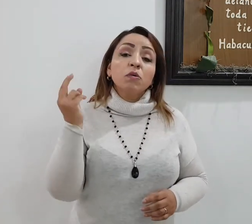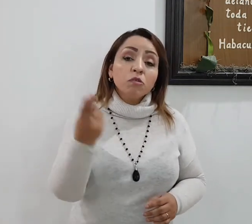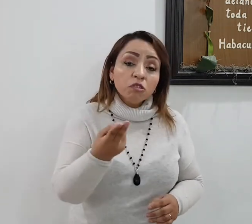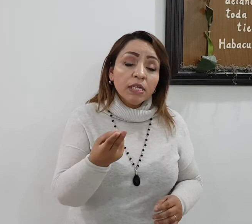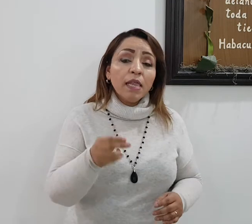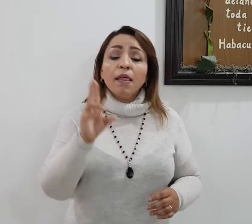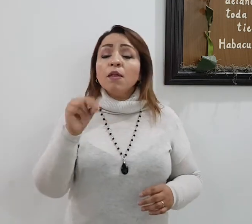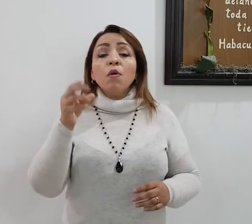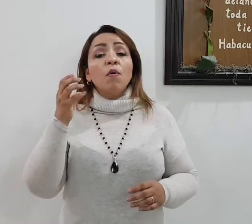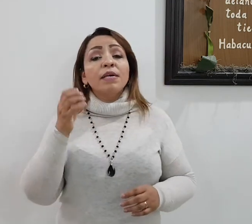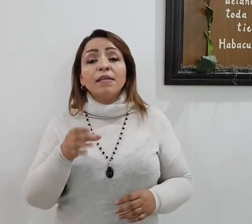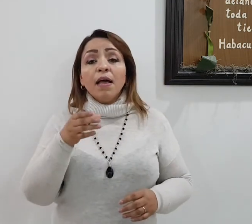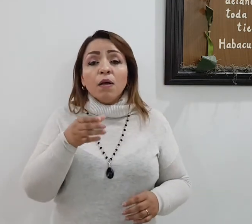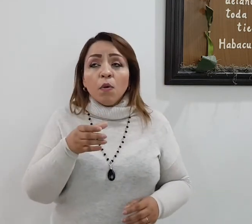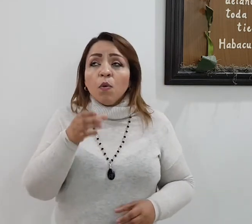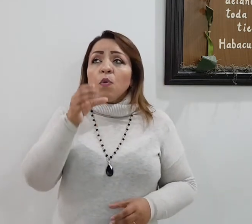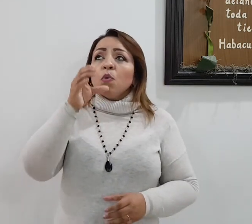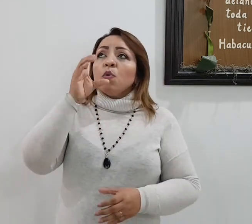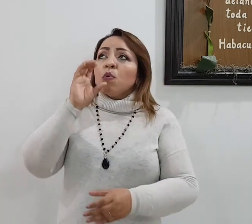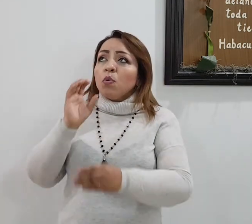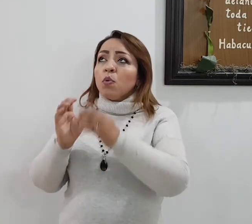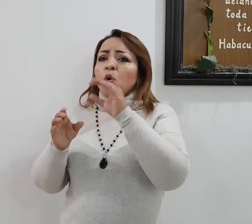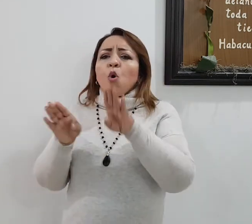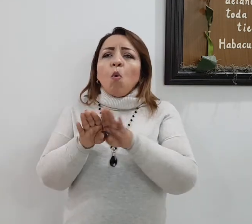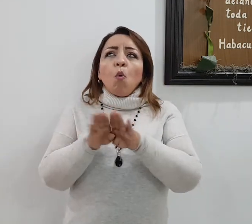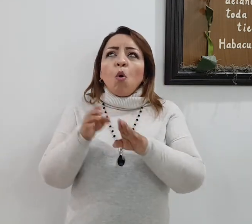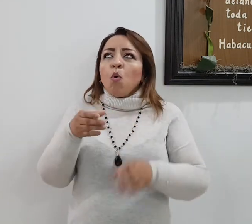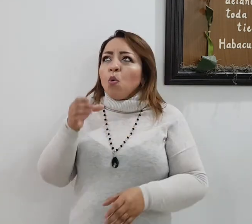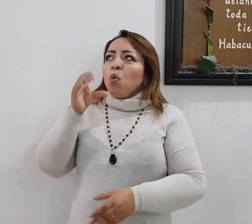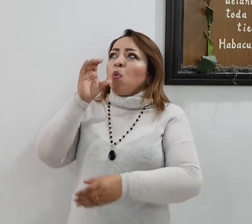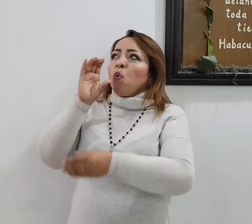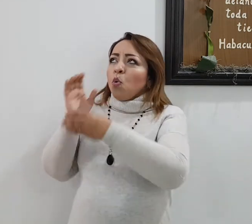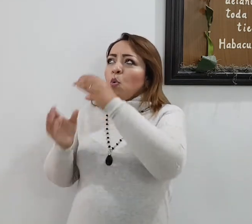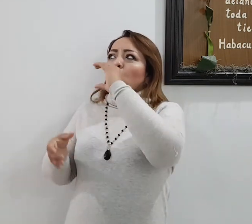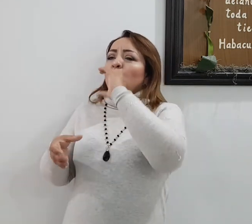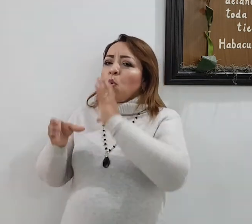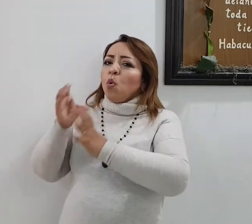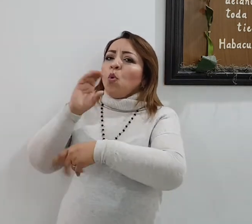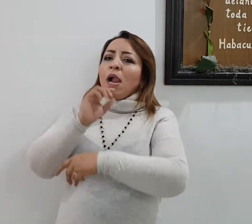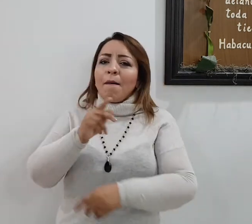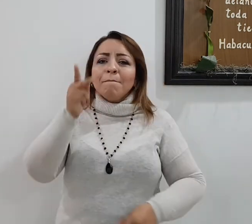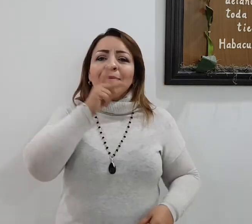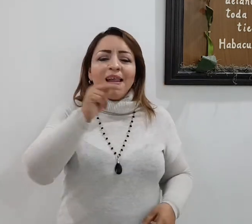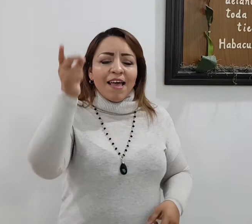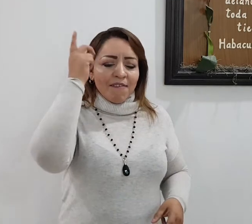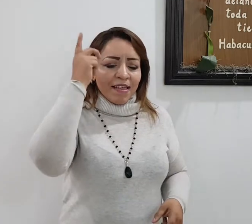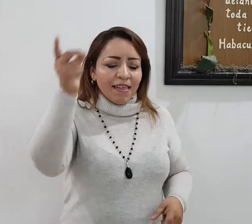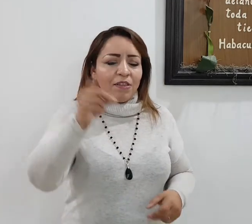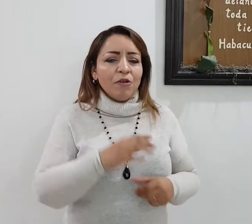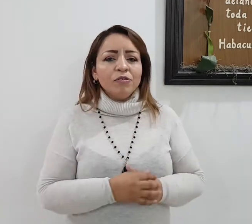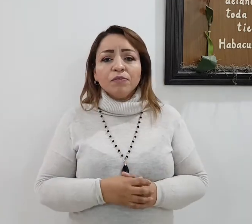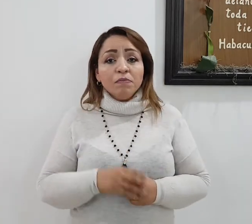palabra del Señor, en el buen sentido, consumiendo la palabra del Señor, su vida está estancada,